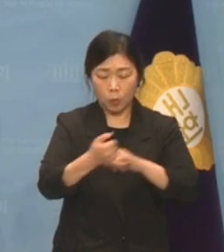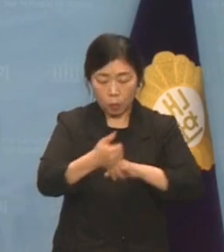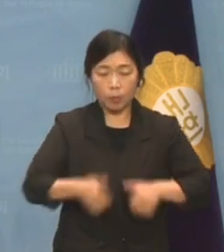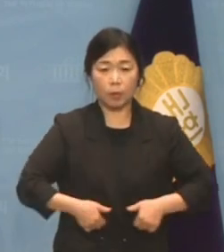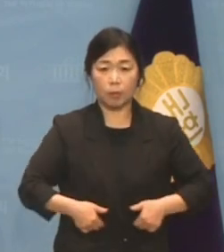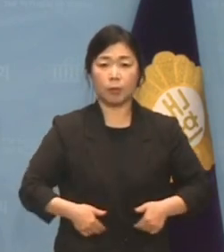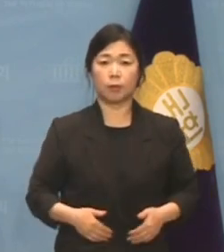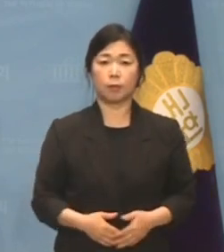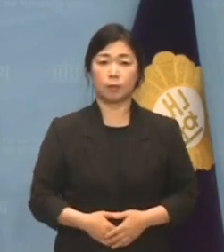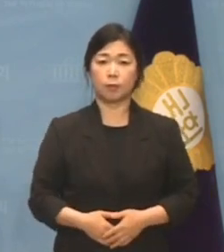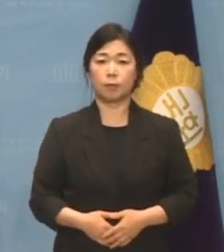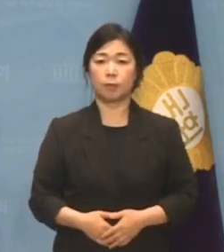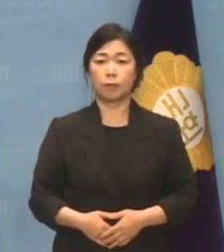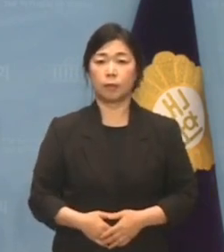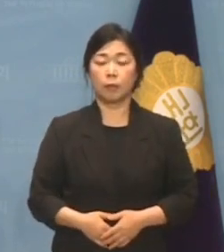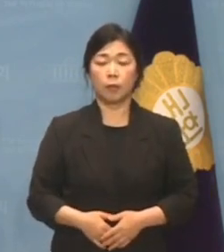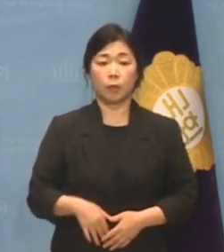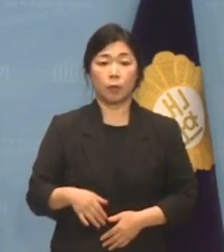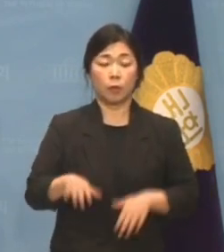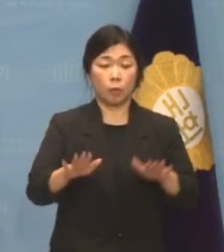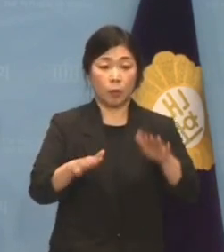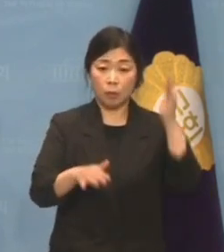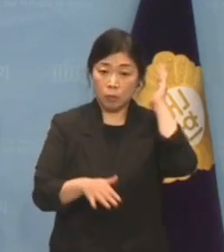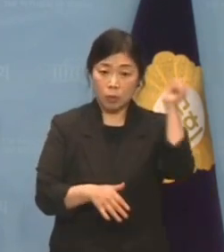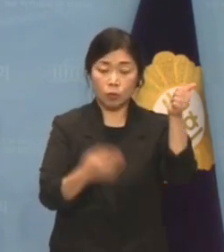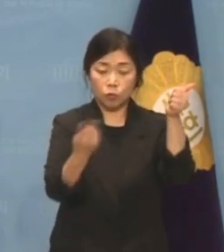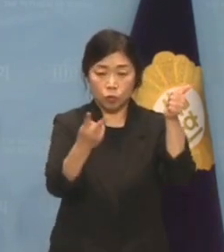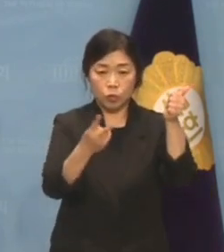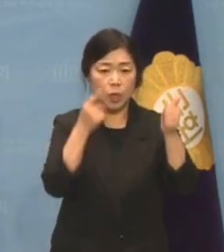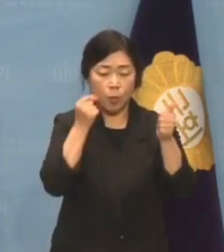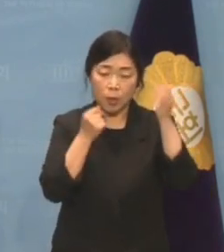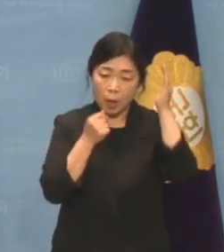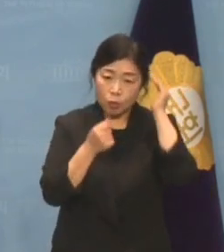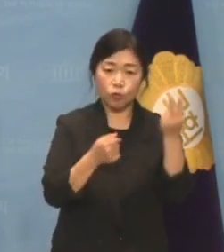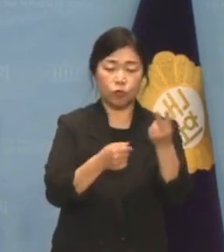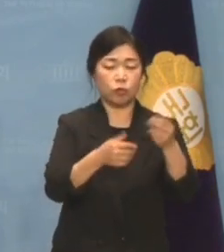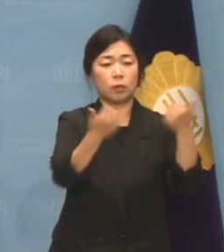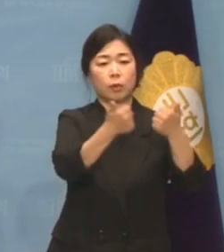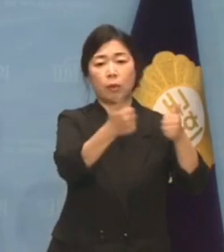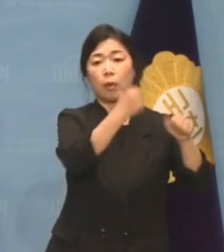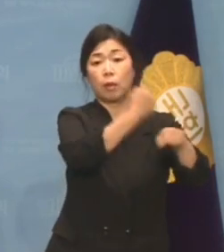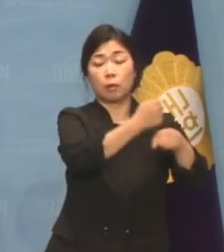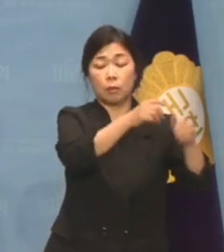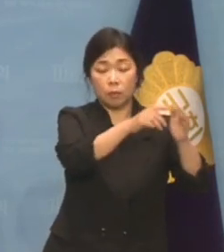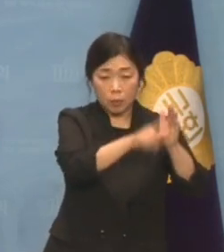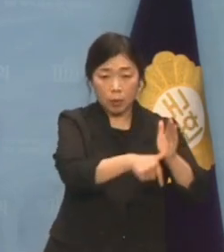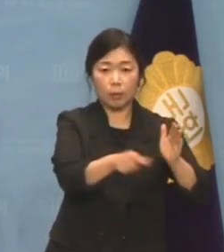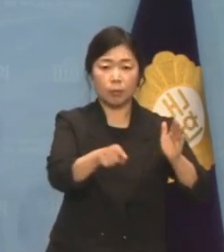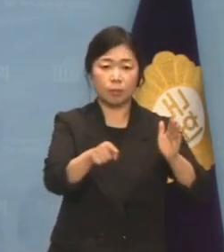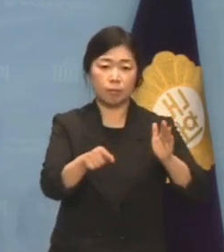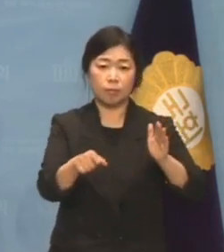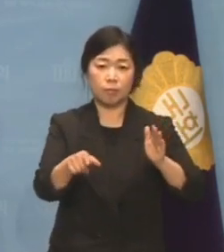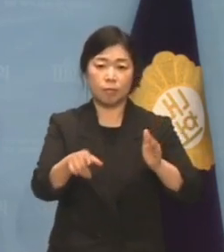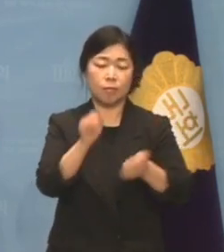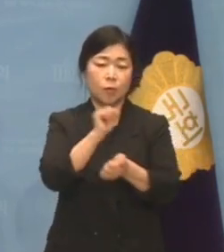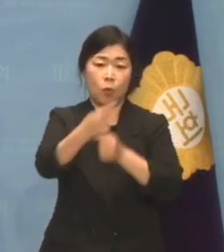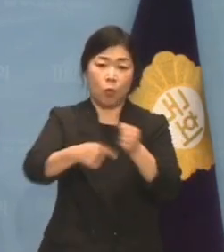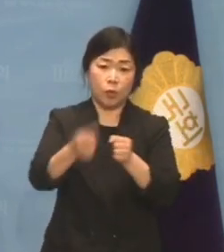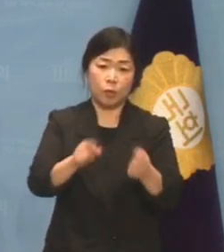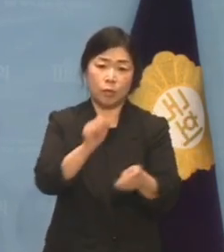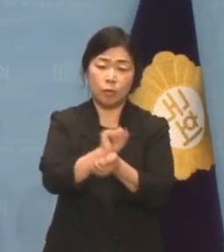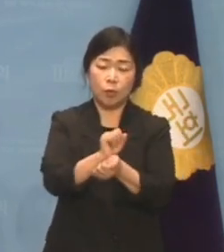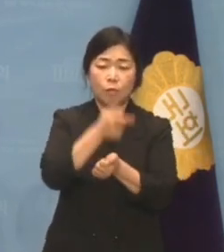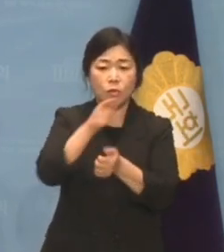한다. 이번 한일 정상회담을 통해 일본 정부 후쿠시마 방사성 오염수 방류 강행에